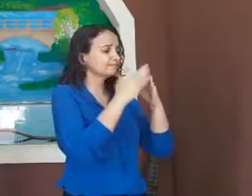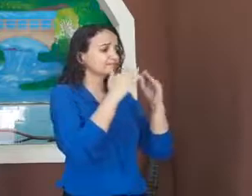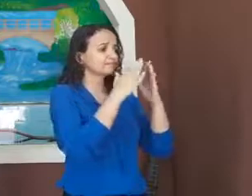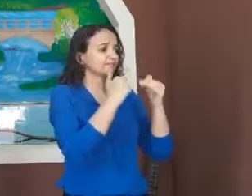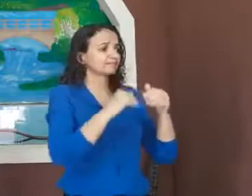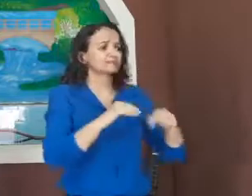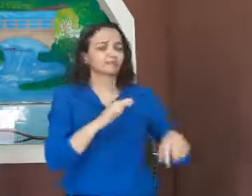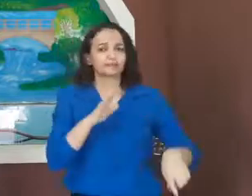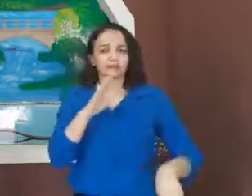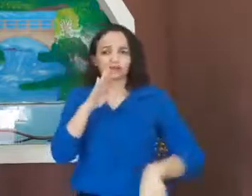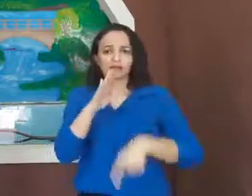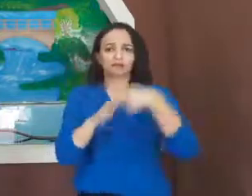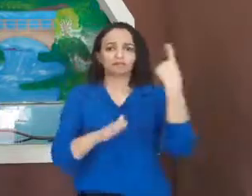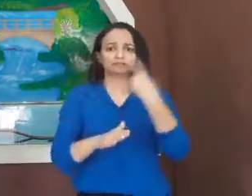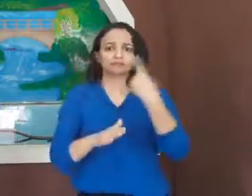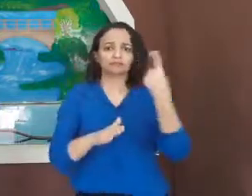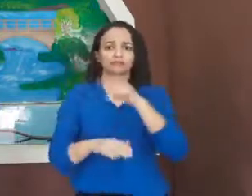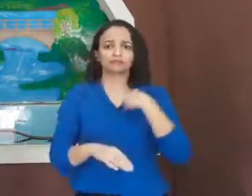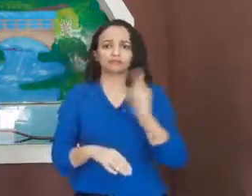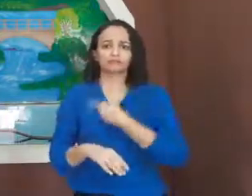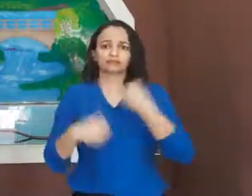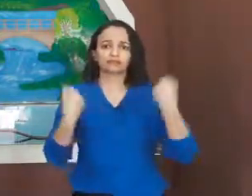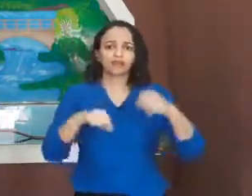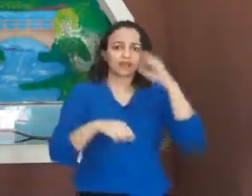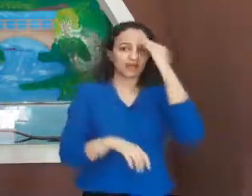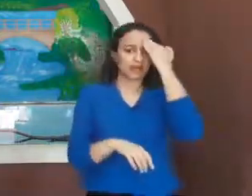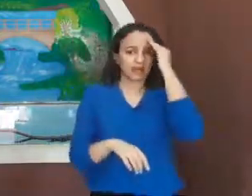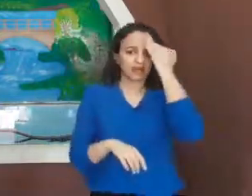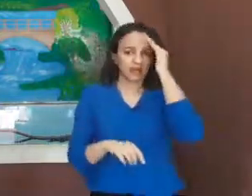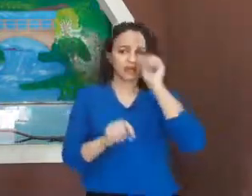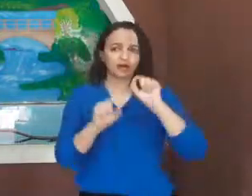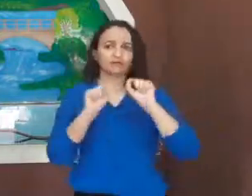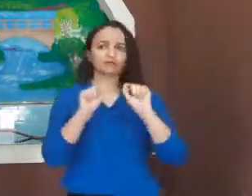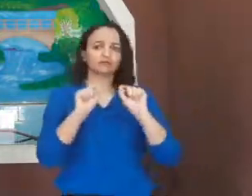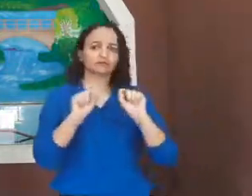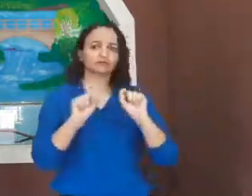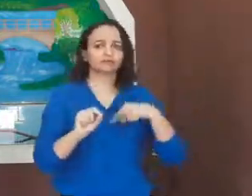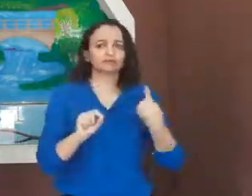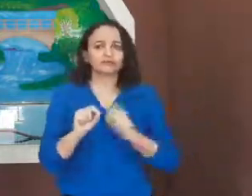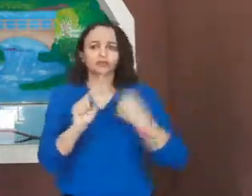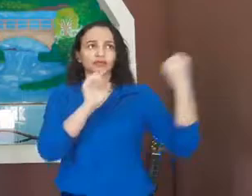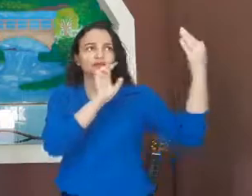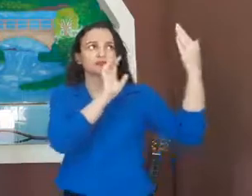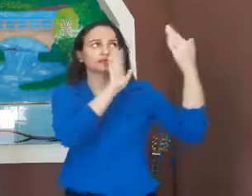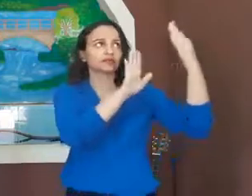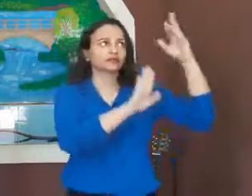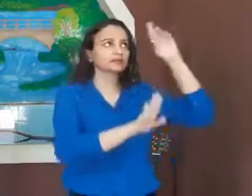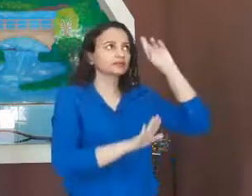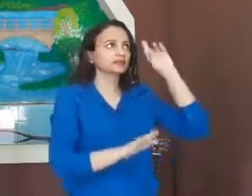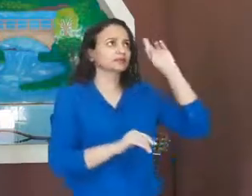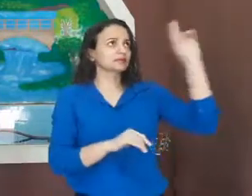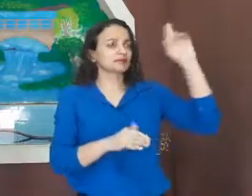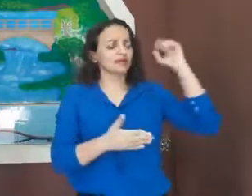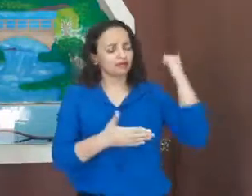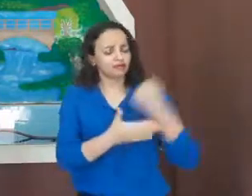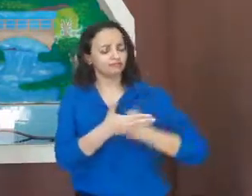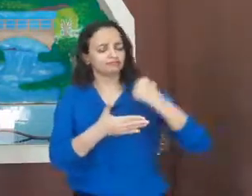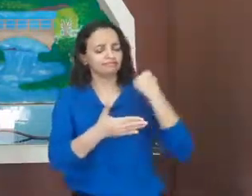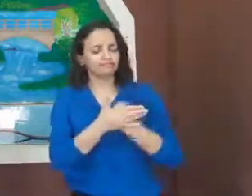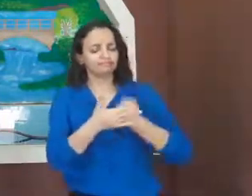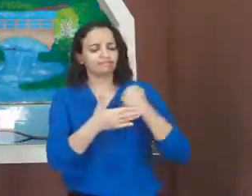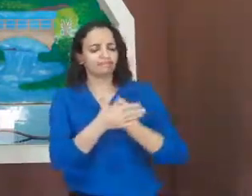nós precisamos entender que devemos colocar diante do Senhor a nossa luta, a nossa